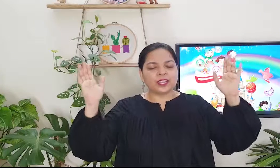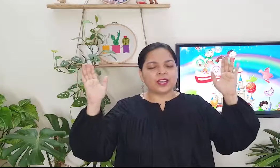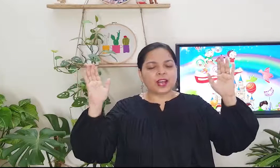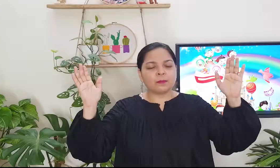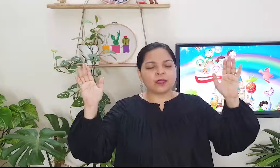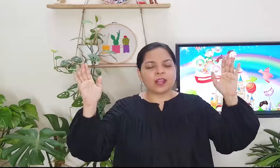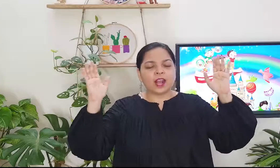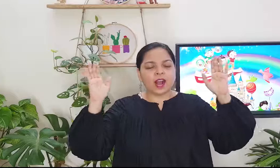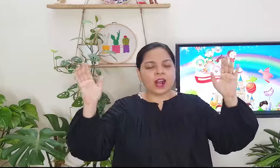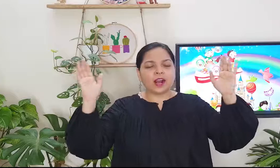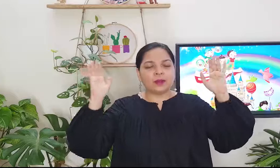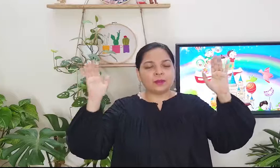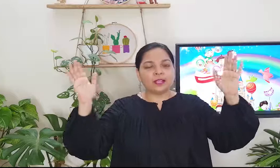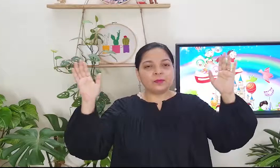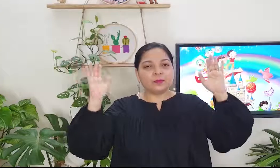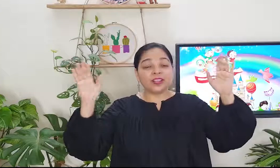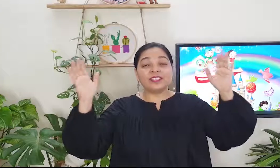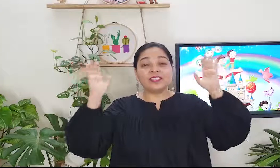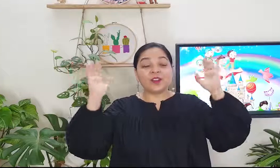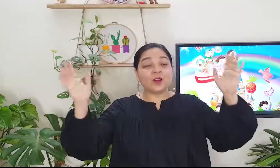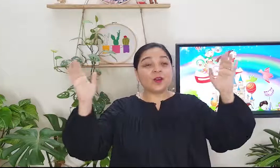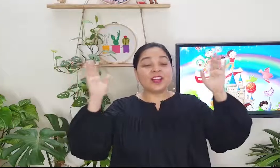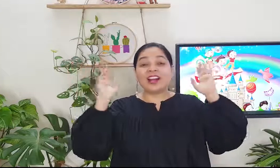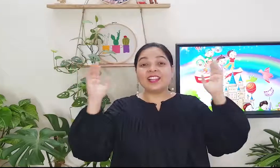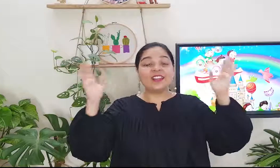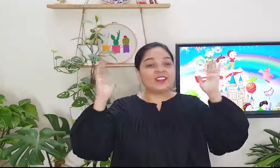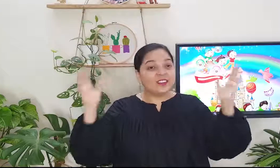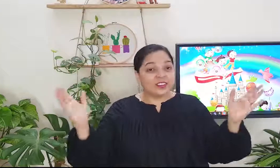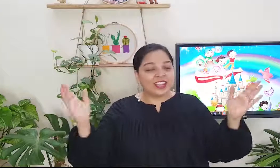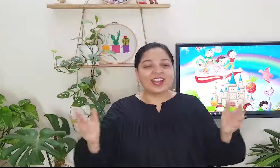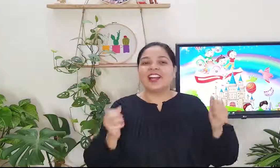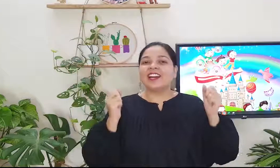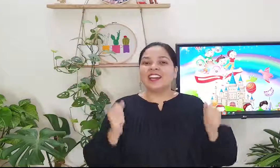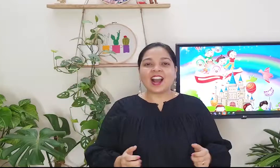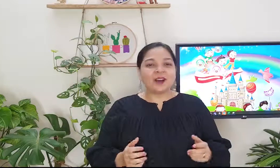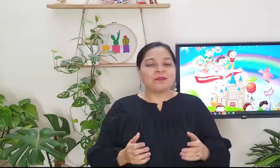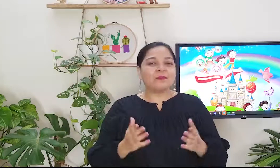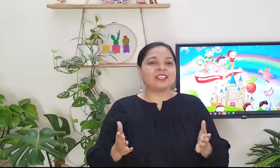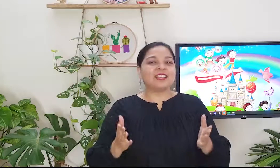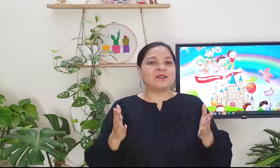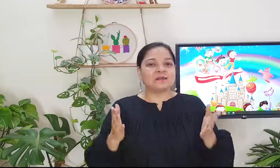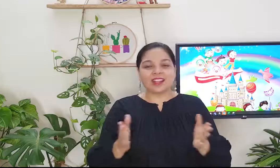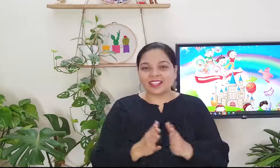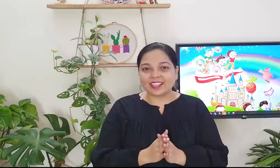যীশুর নামে আমেন। প্রেজ দ্য লর্ড, হ্যালেলুয়া। যদি তোমরা আমার সাথে এই প্রার্থনা করে